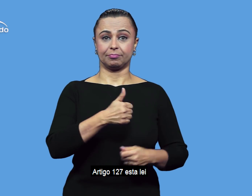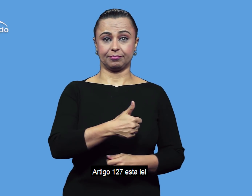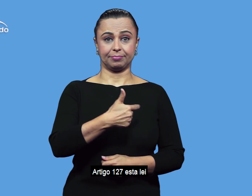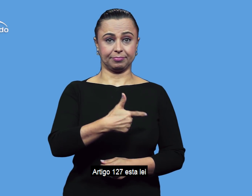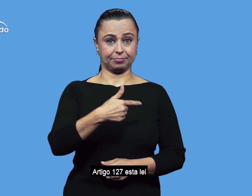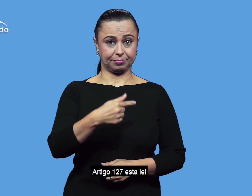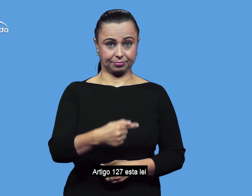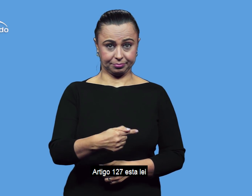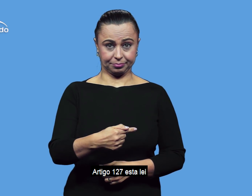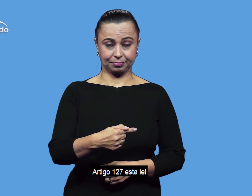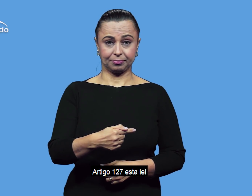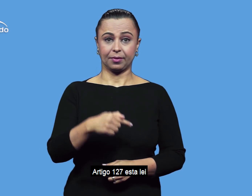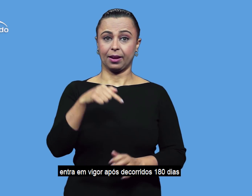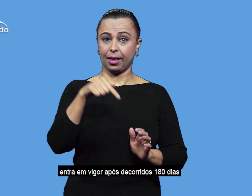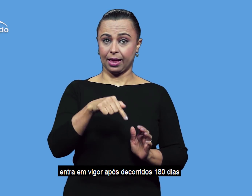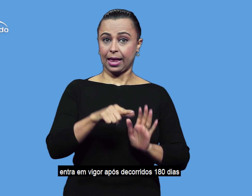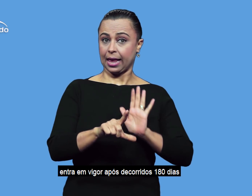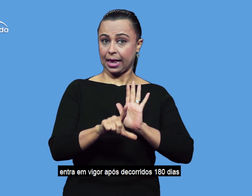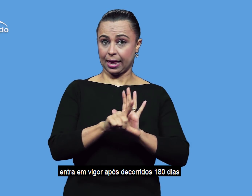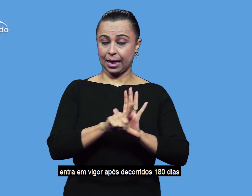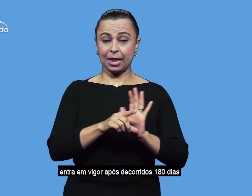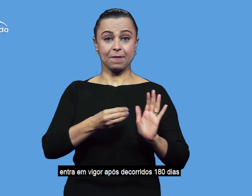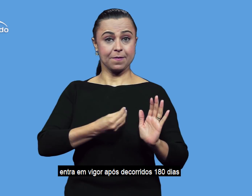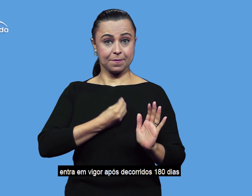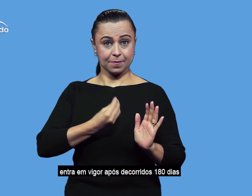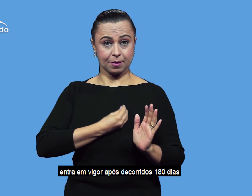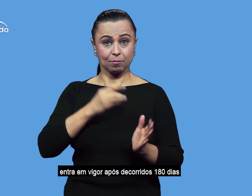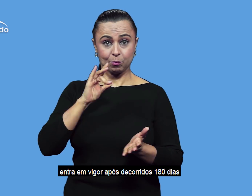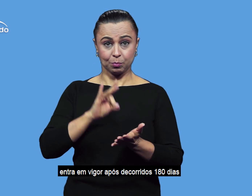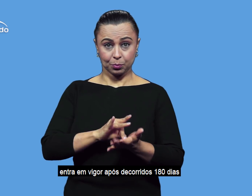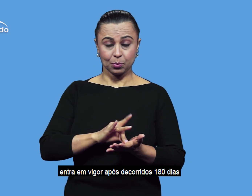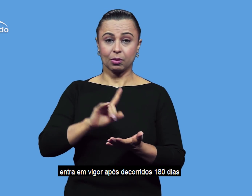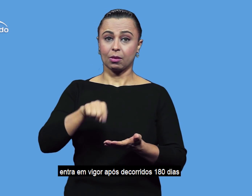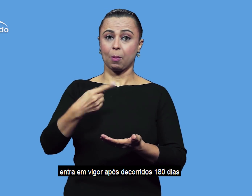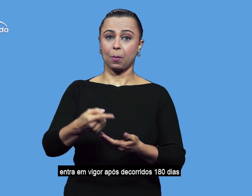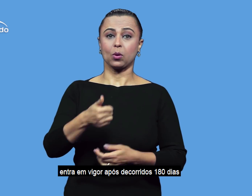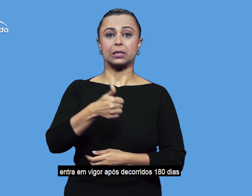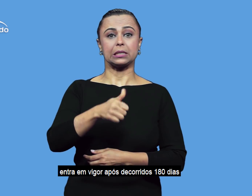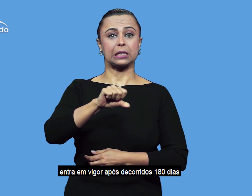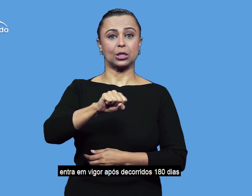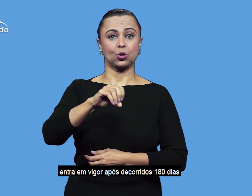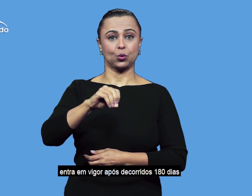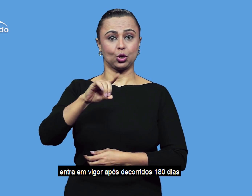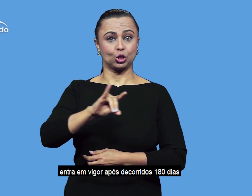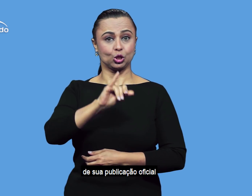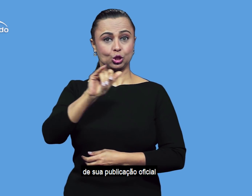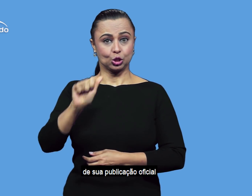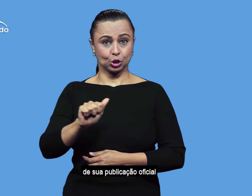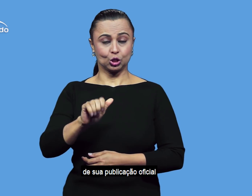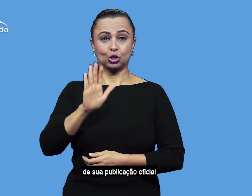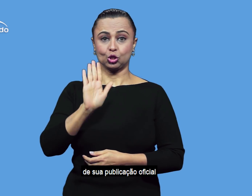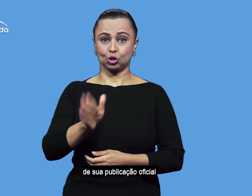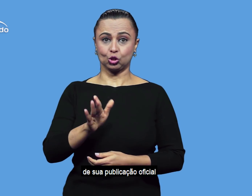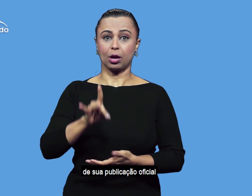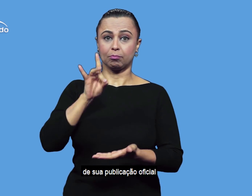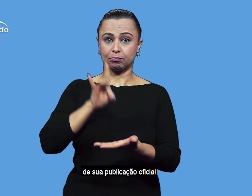esta lei entra em vigor após decorridos 180 dias de sua publicação oficial